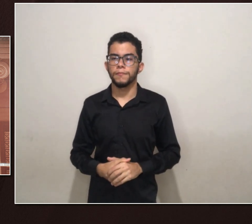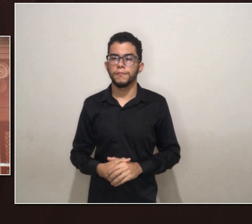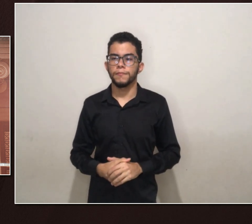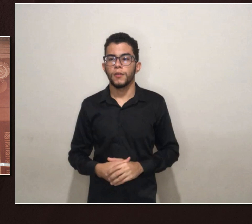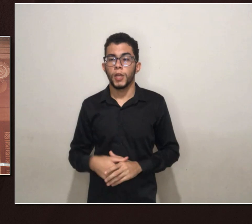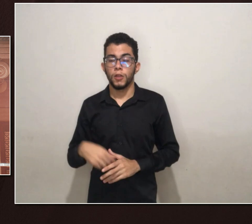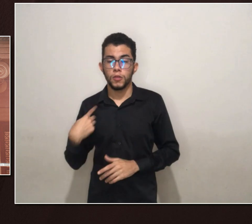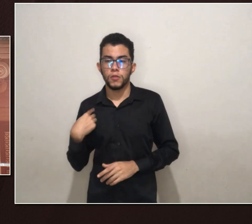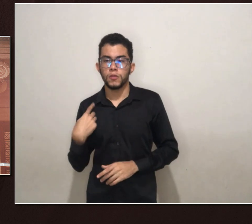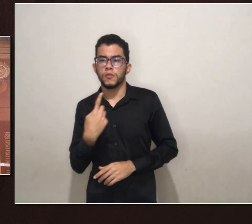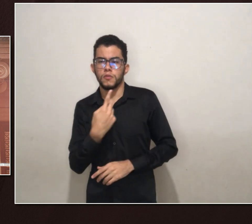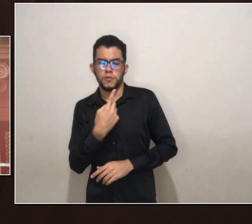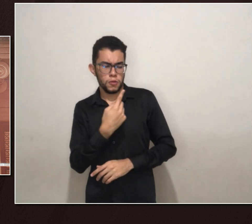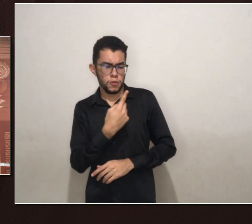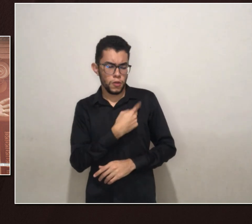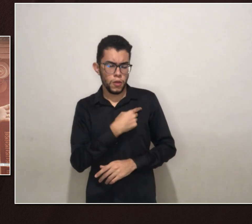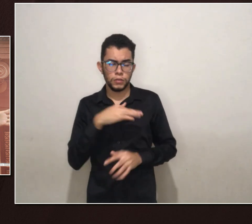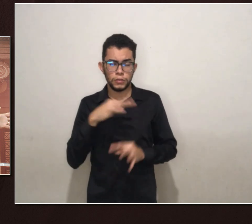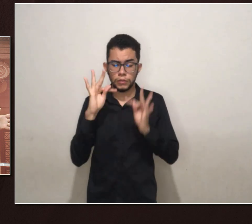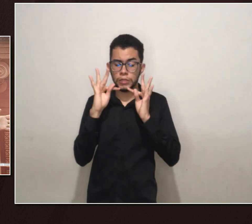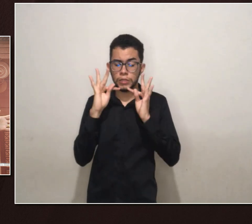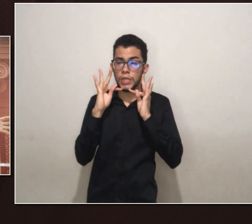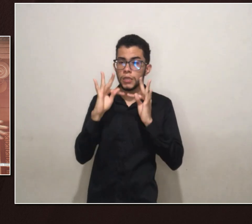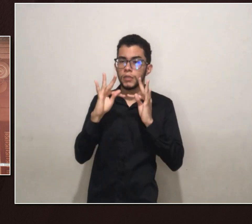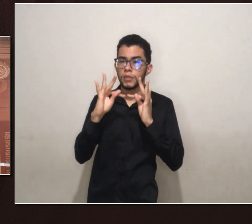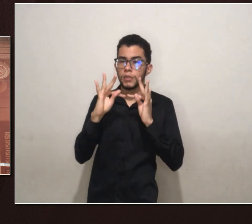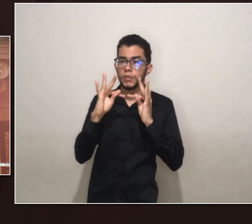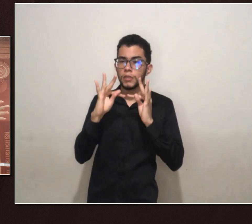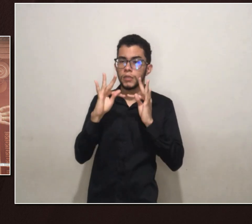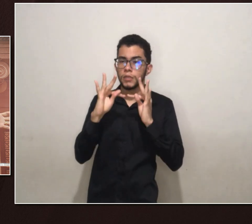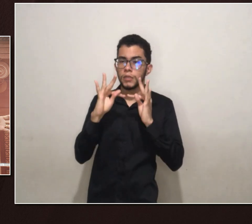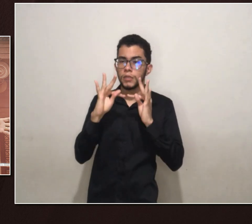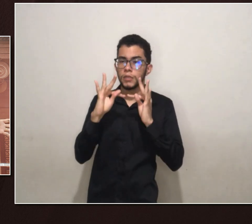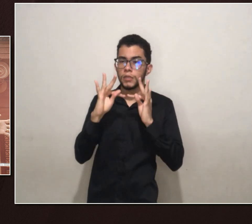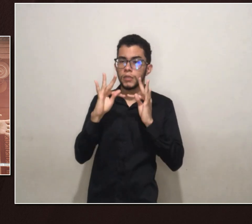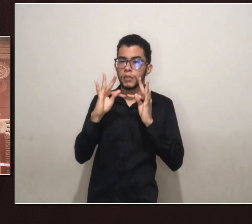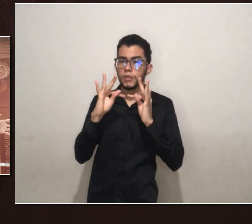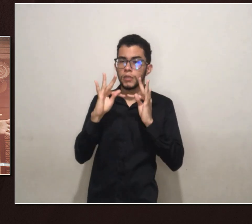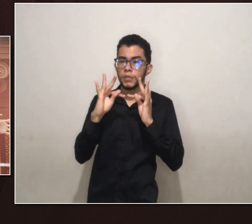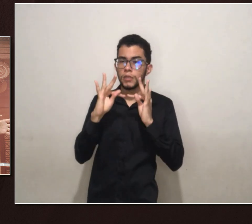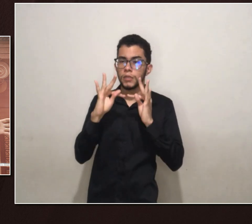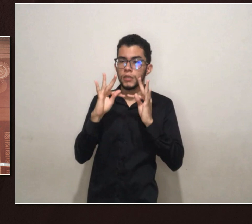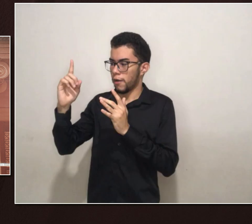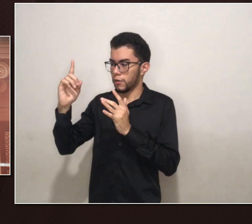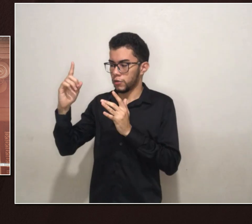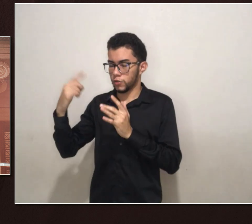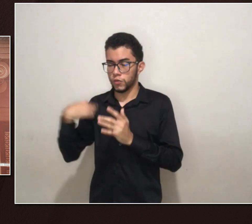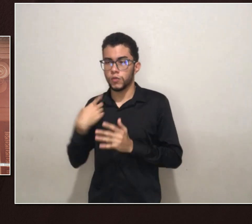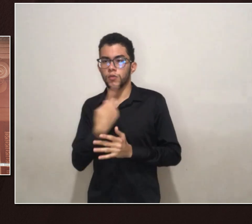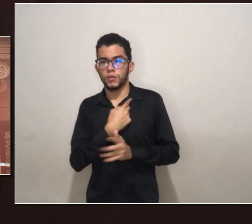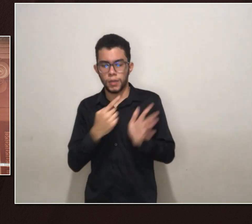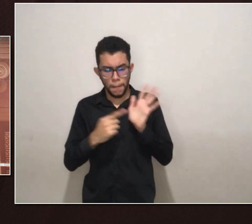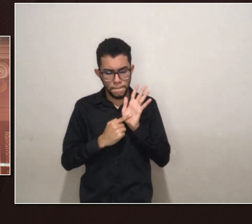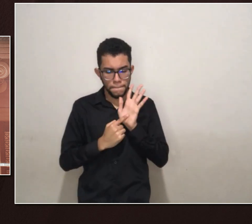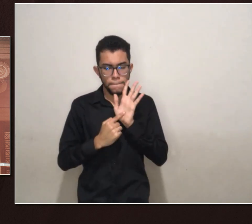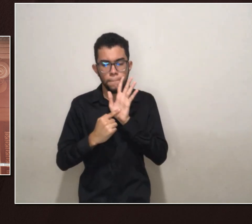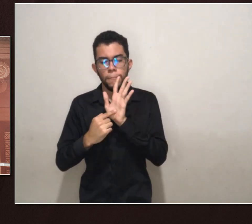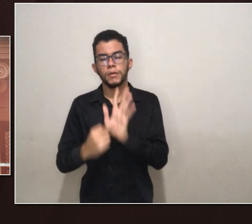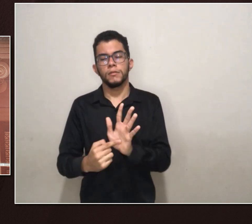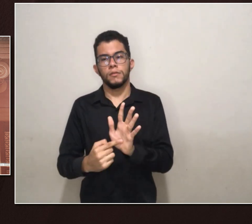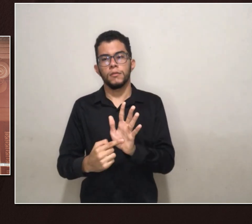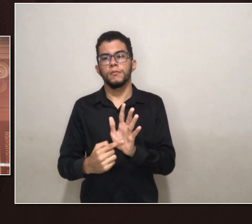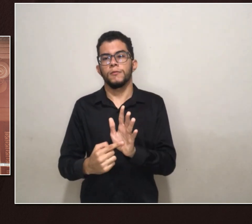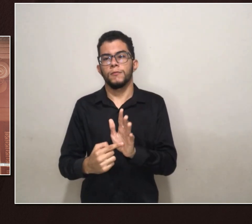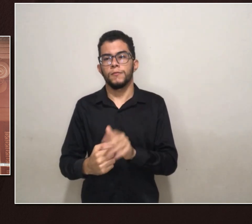Jesus. Jesus Cristo não está mais fisicamente entre nós, não está mais aqui no mundo fisicamente, mas as